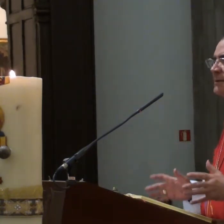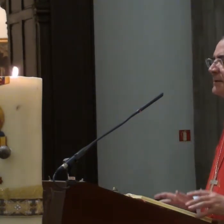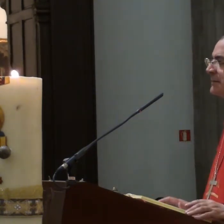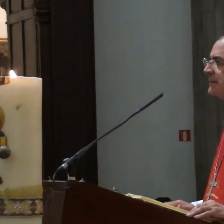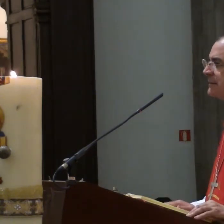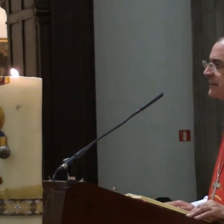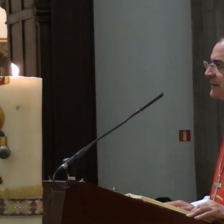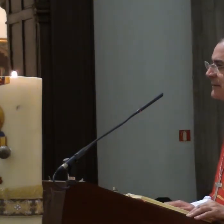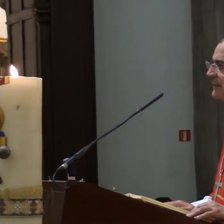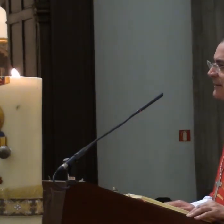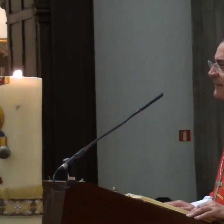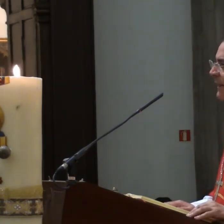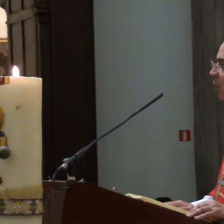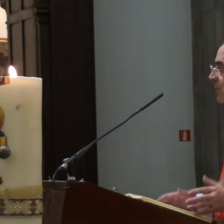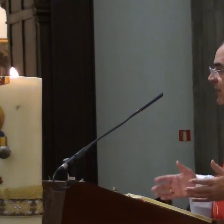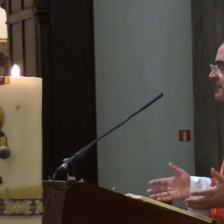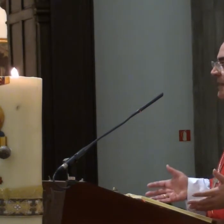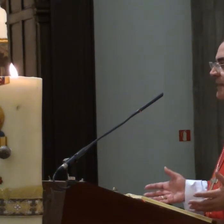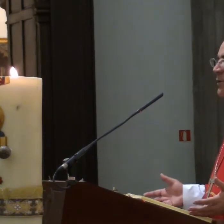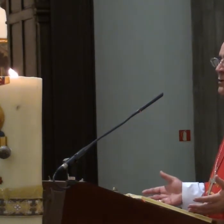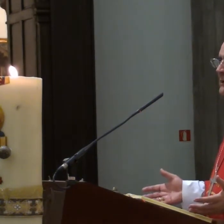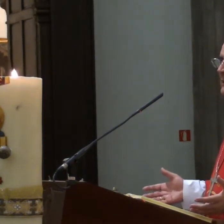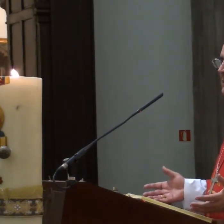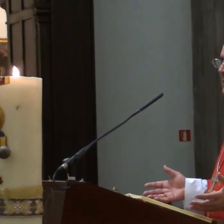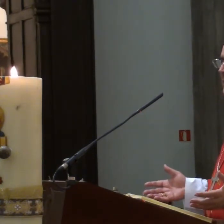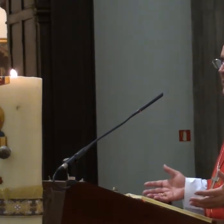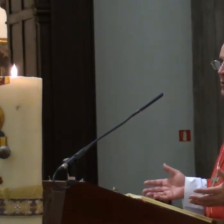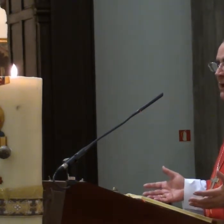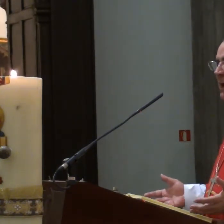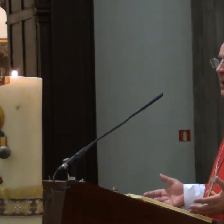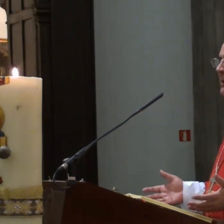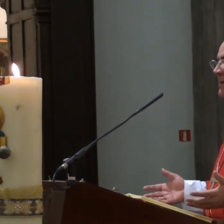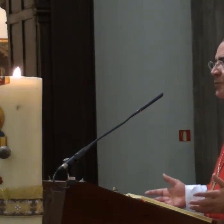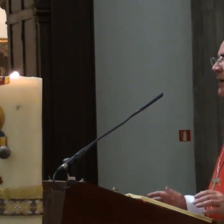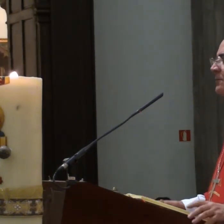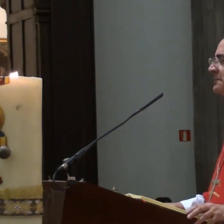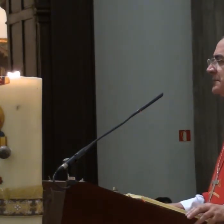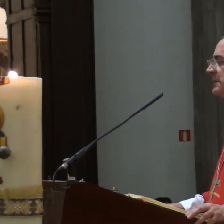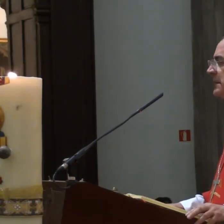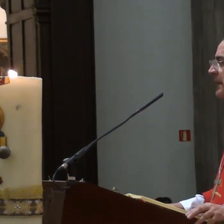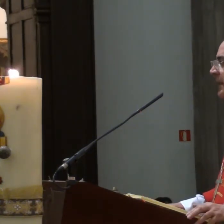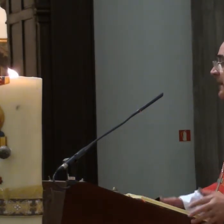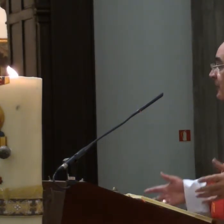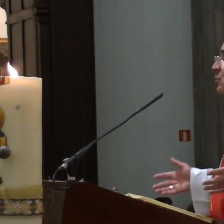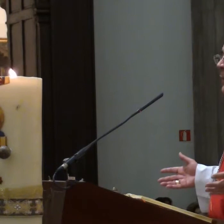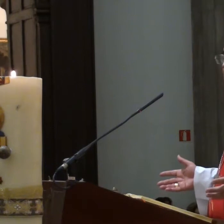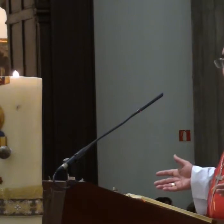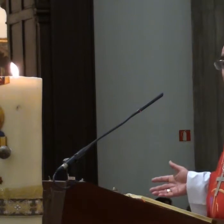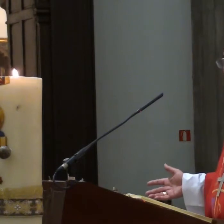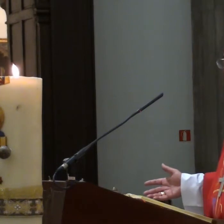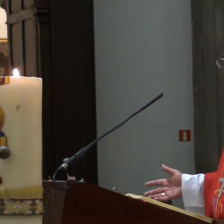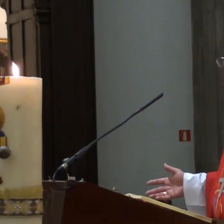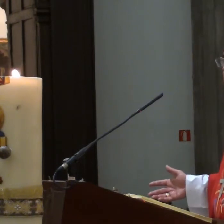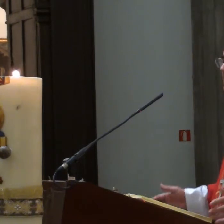catequesis de cómo es que Dios nos quiere y es bueno y el mundo